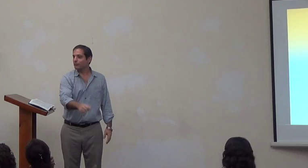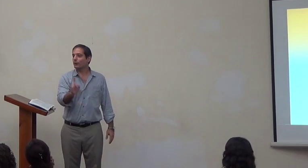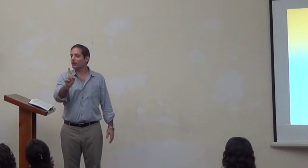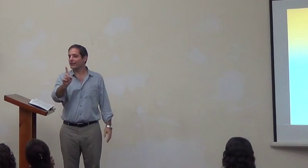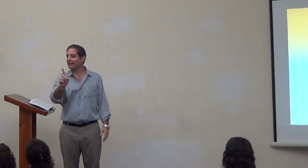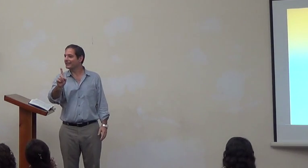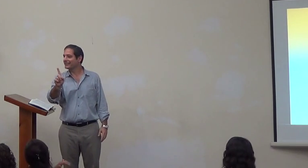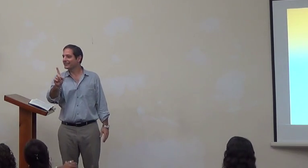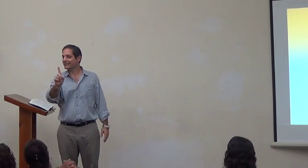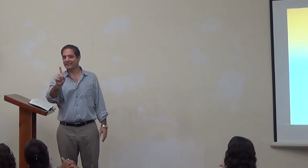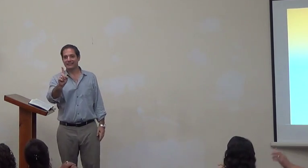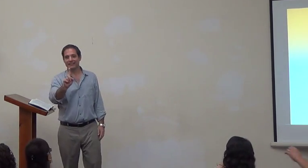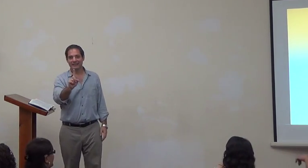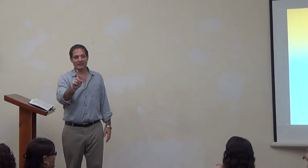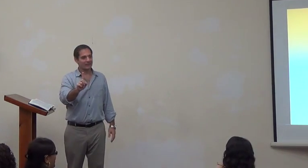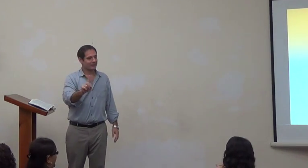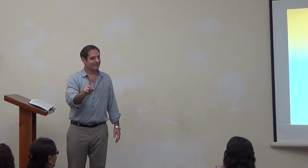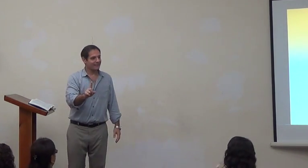Agárrala. ¿Por dónde?